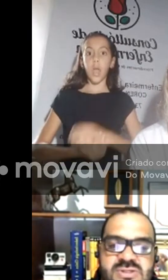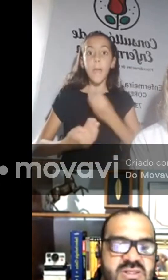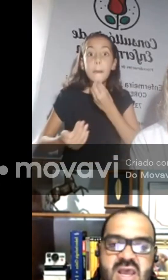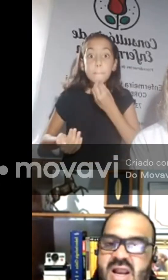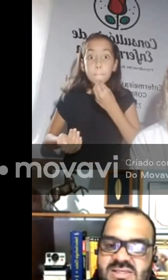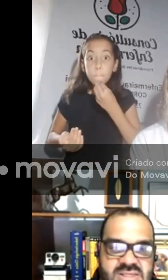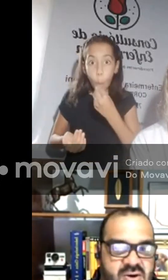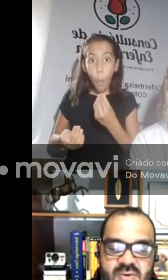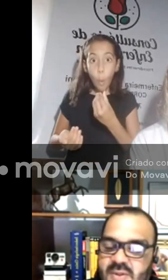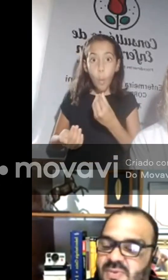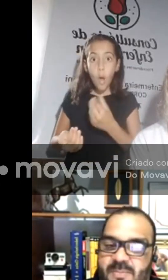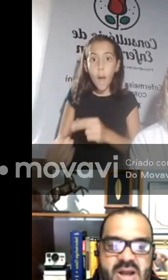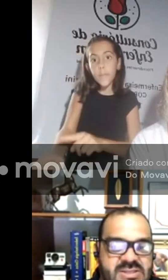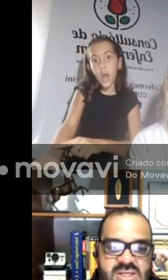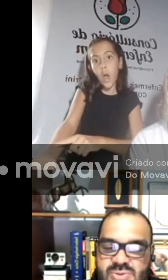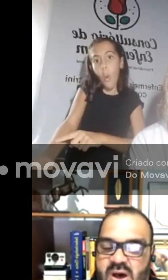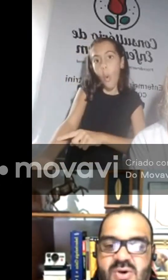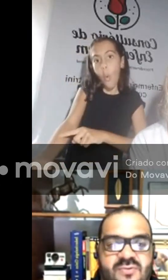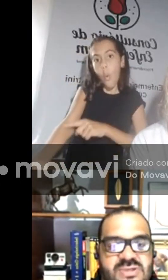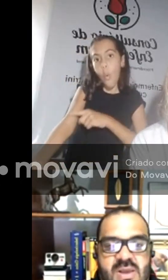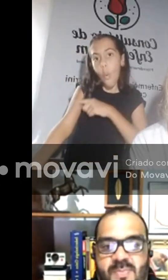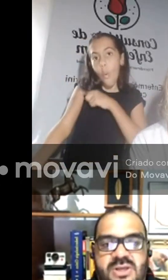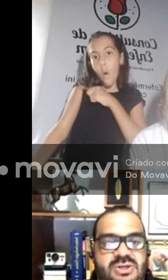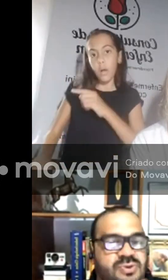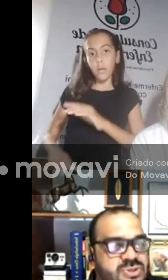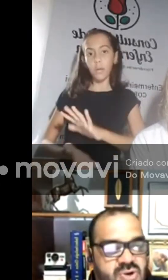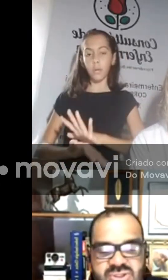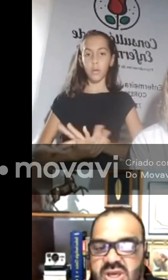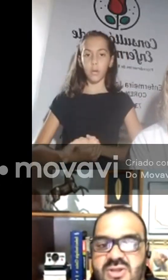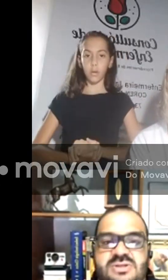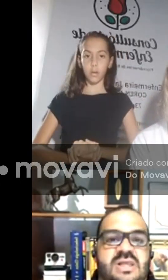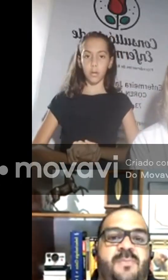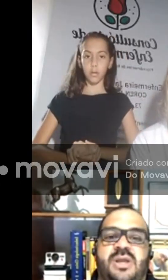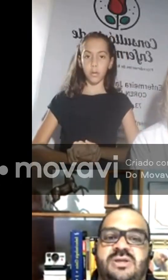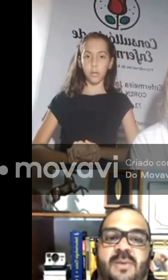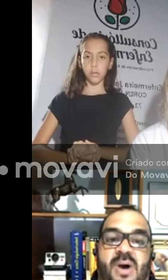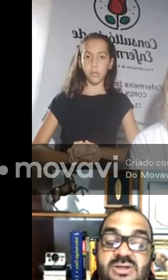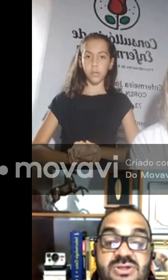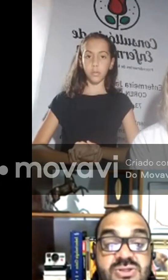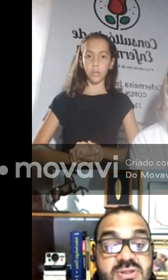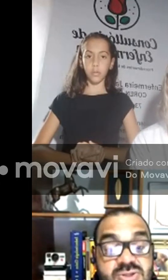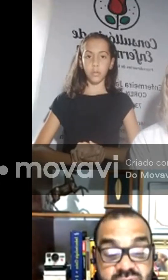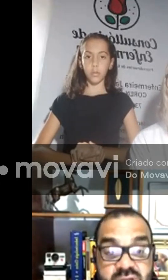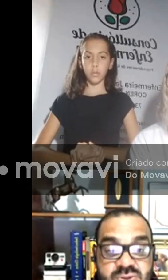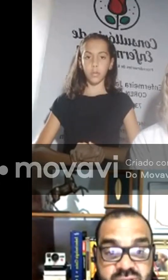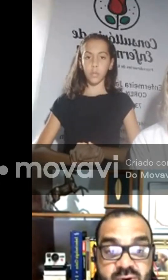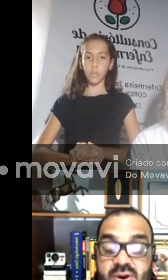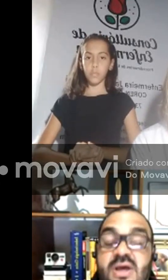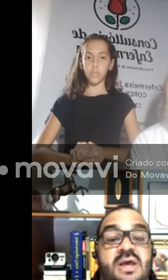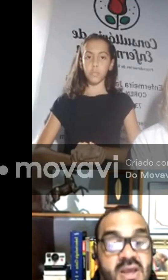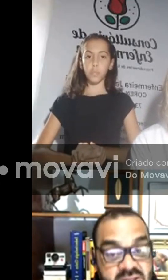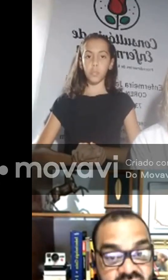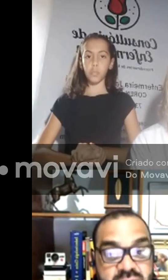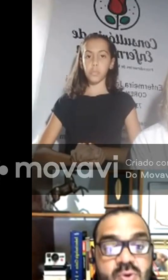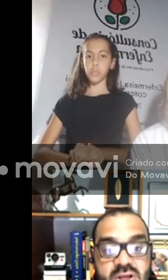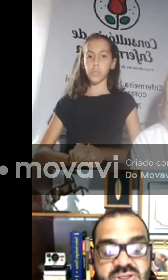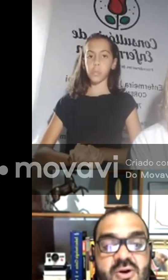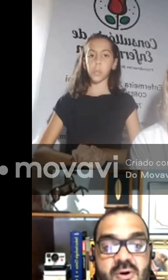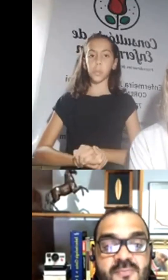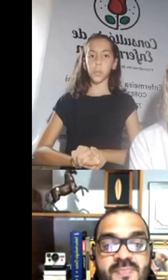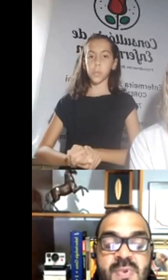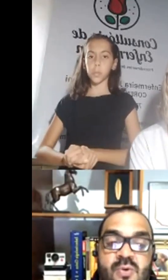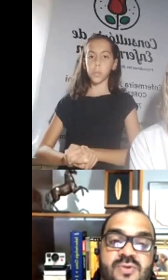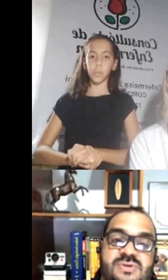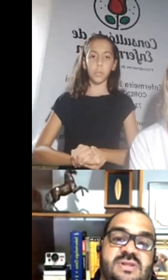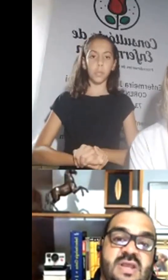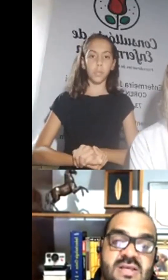quando você tem relação na parte sexual, que você depende do estrogênio, que você depende da parte de testosterona, eles vêm do